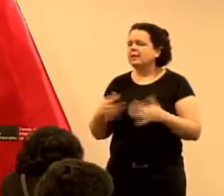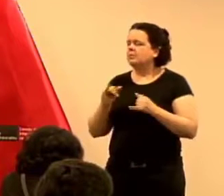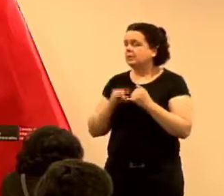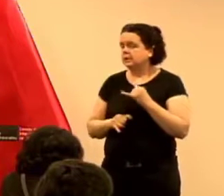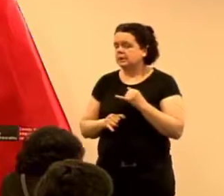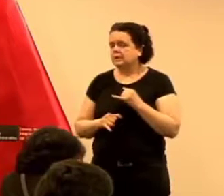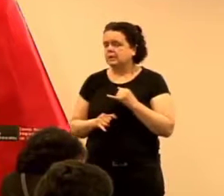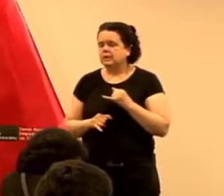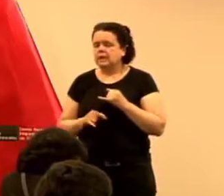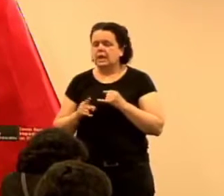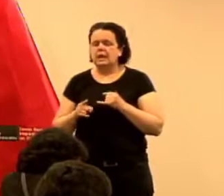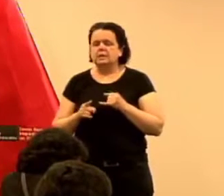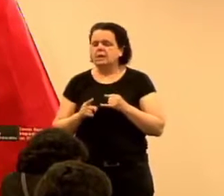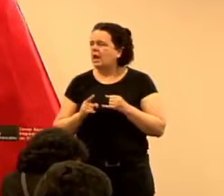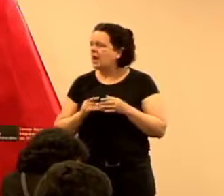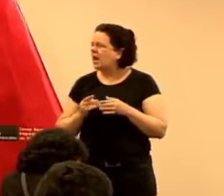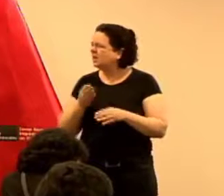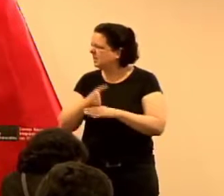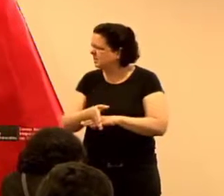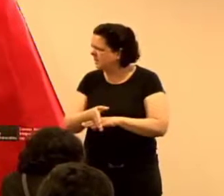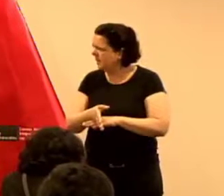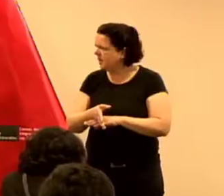Finalmente, el ámbito de la asequibilidad